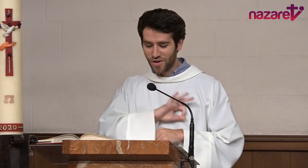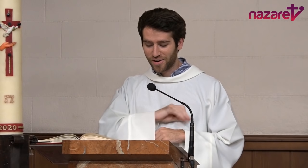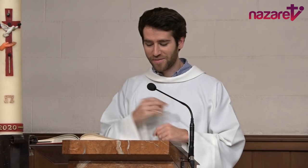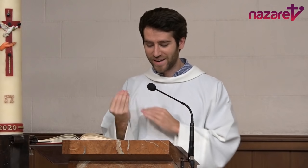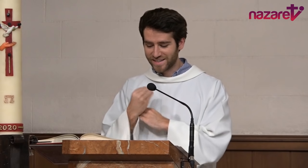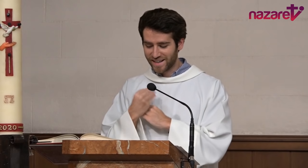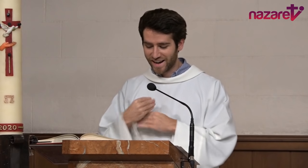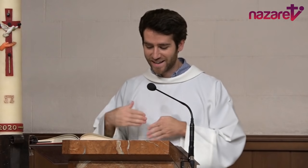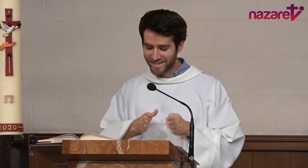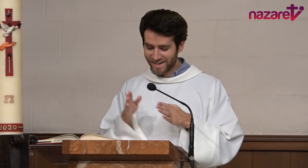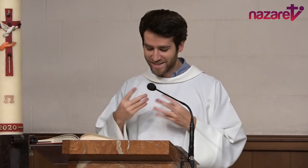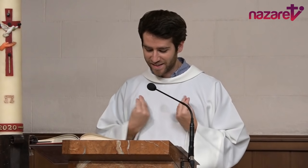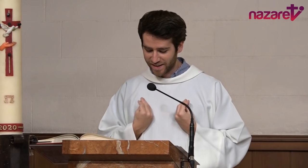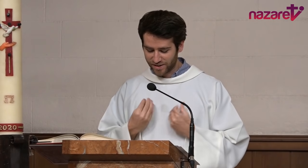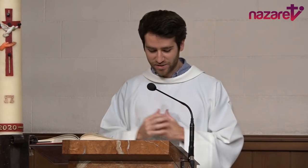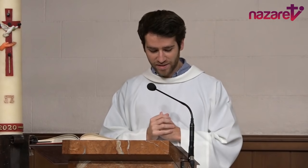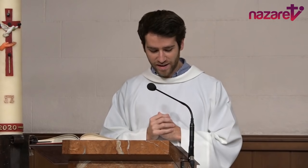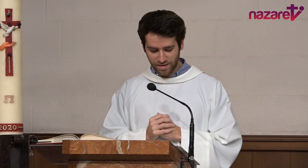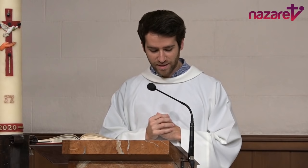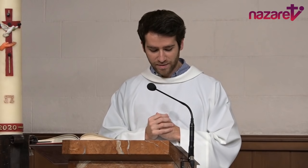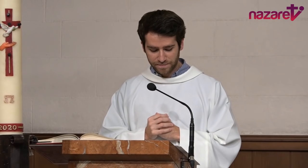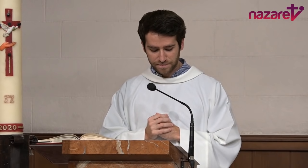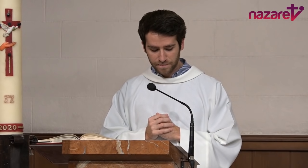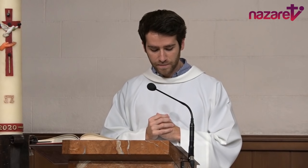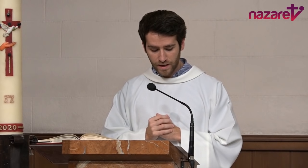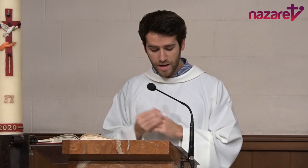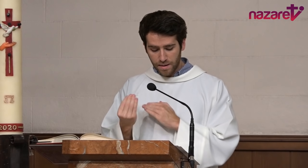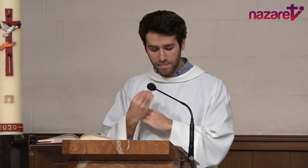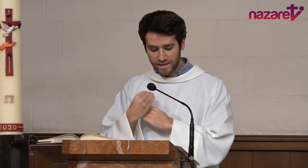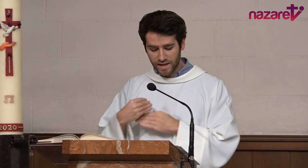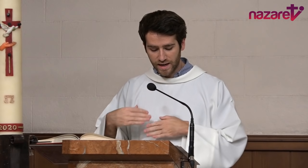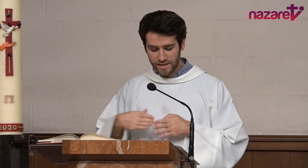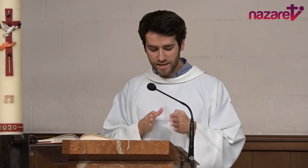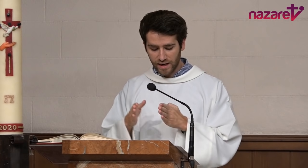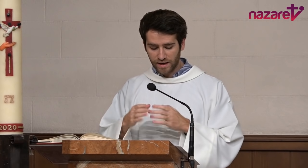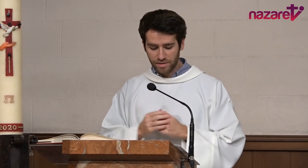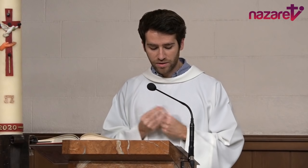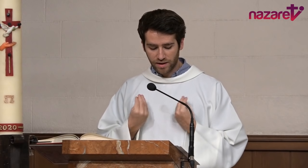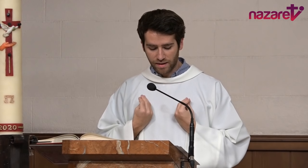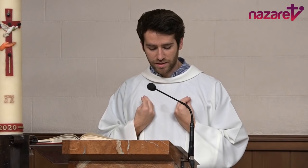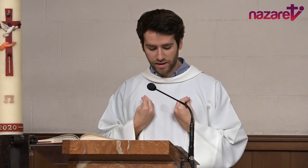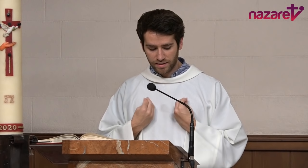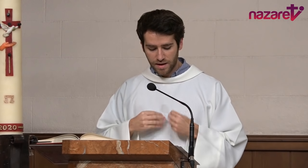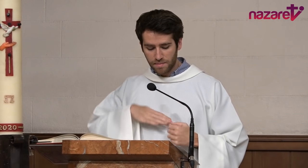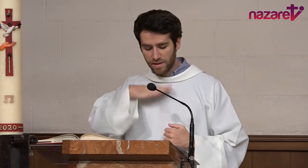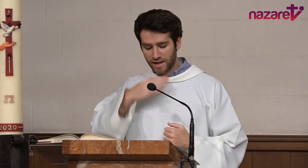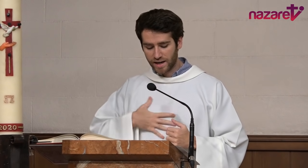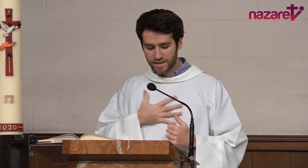Señor, me enseñarás el sendero de la vida. Me enseñarás el camino de la vida, me llenarás